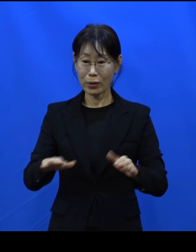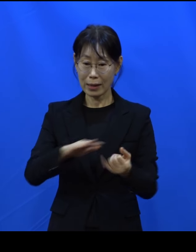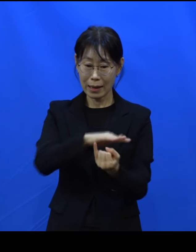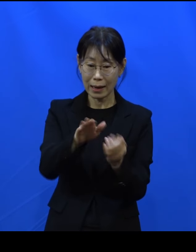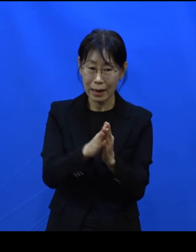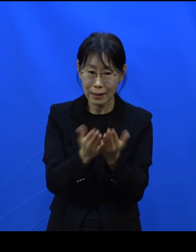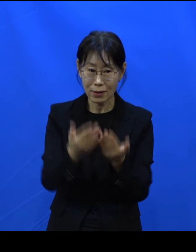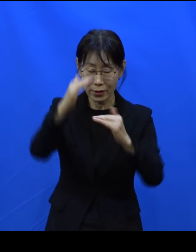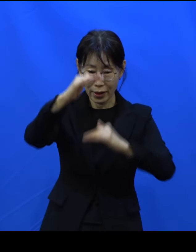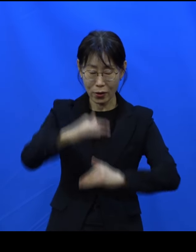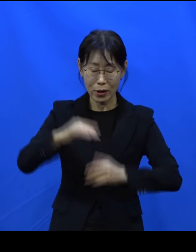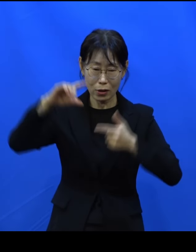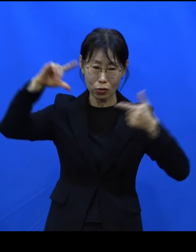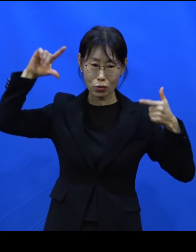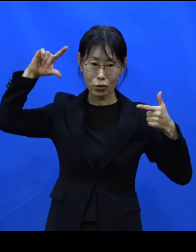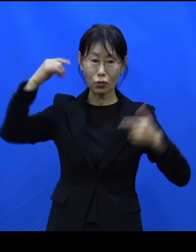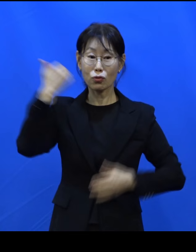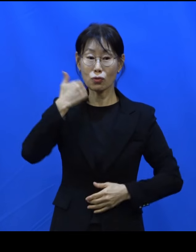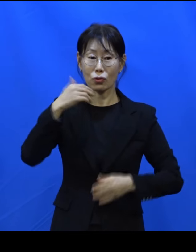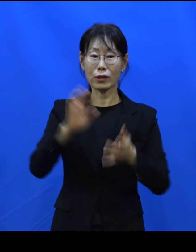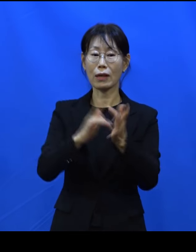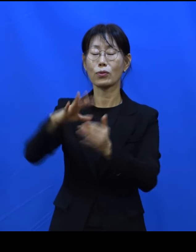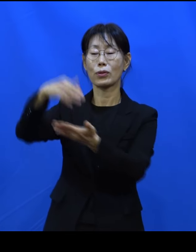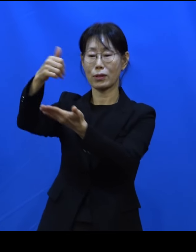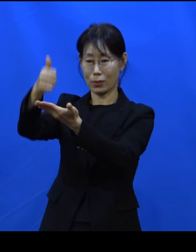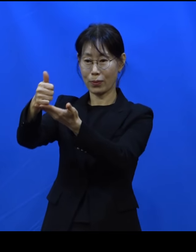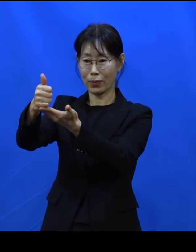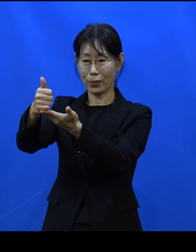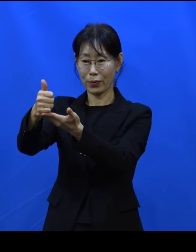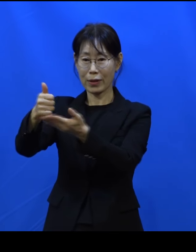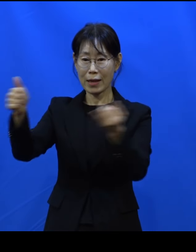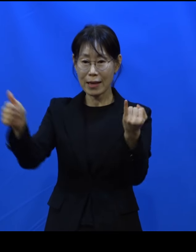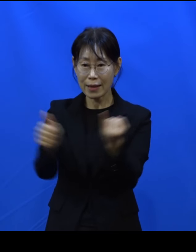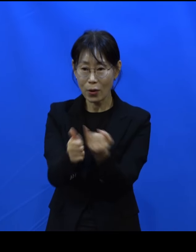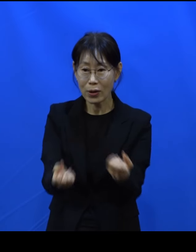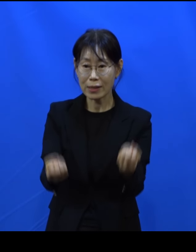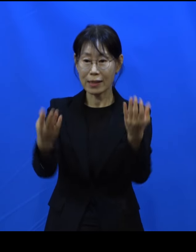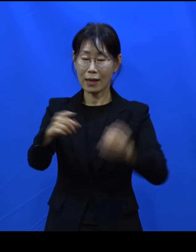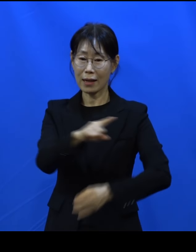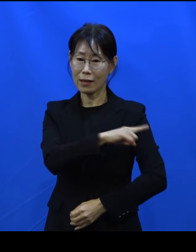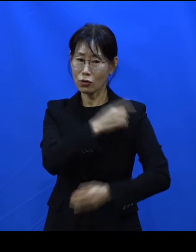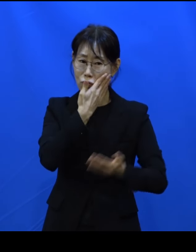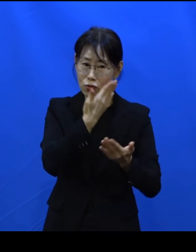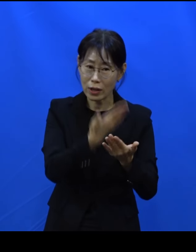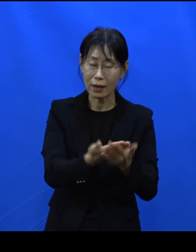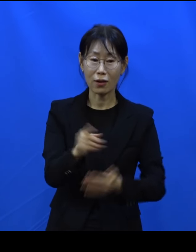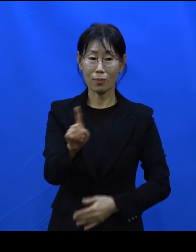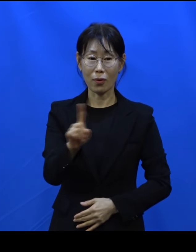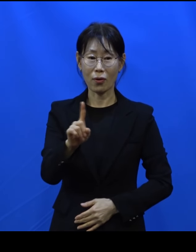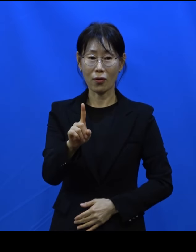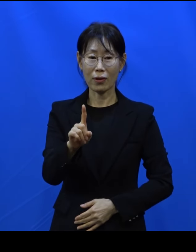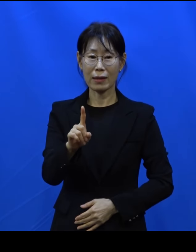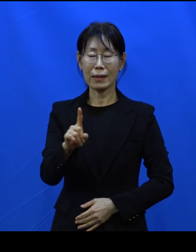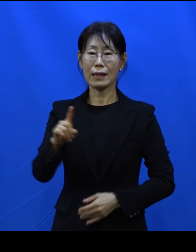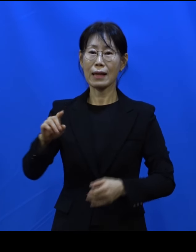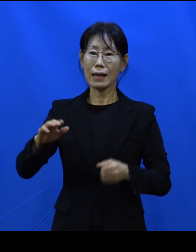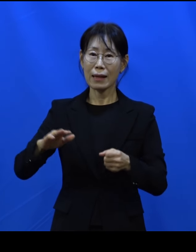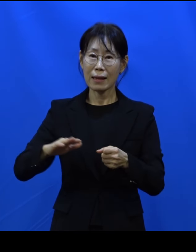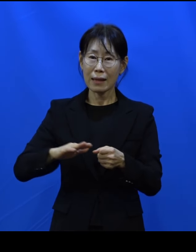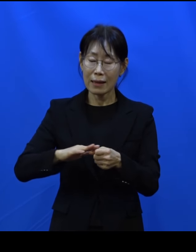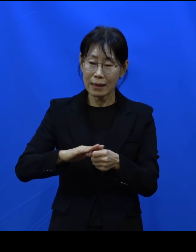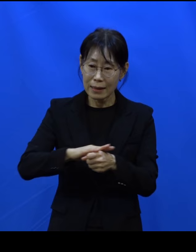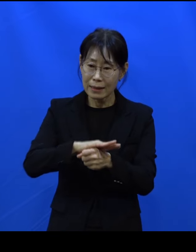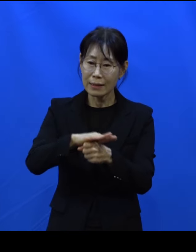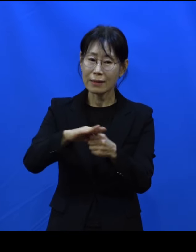예수 그리스도이시죠. 여러분, 결혼 회식에서 핵심이 누군가 하면 사랑의 이야기에서는